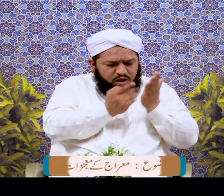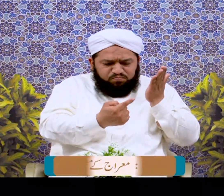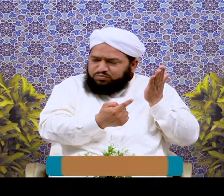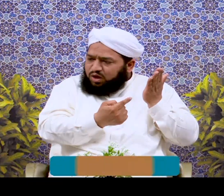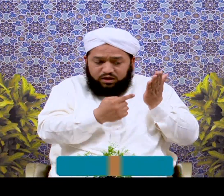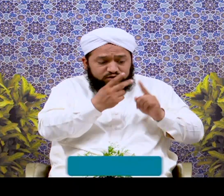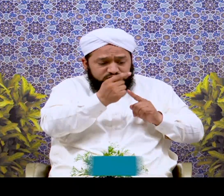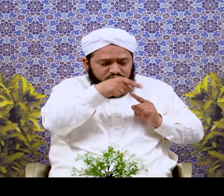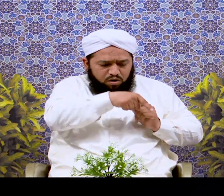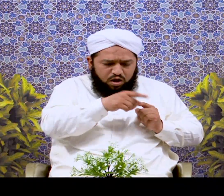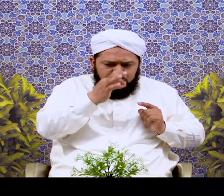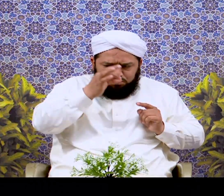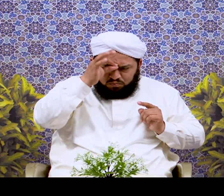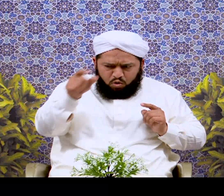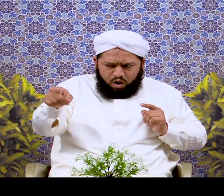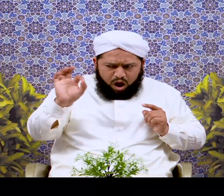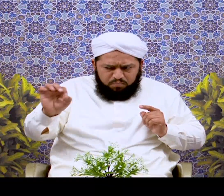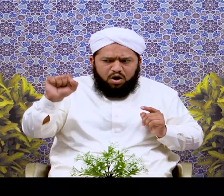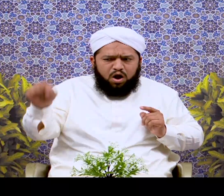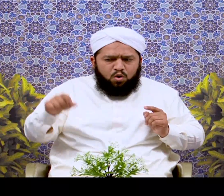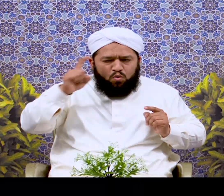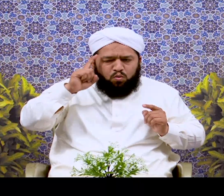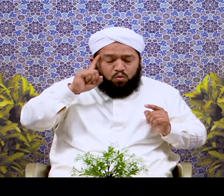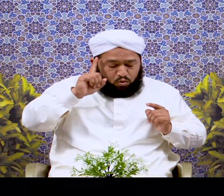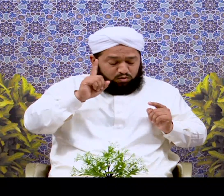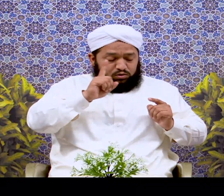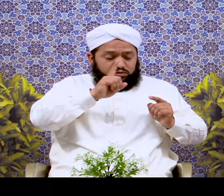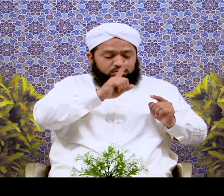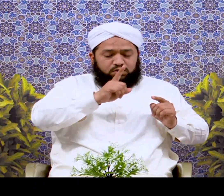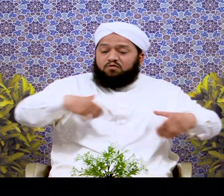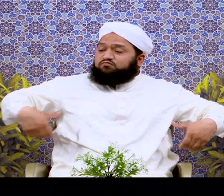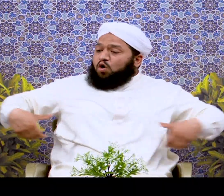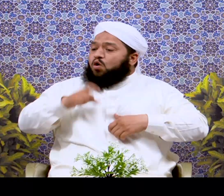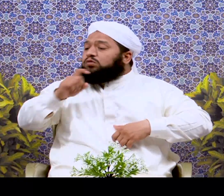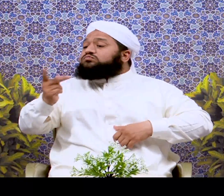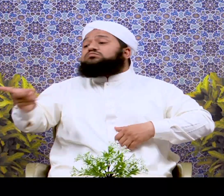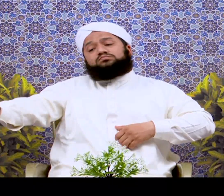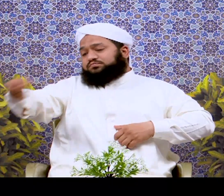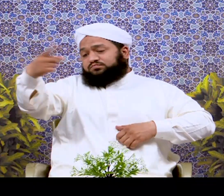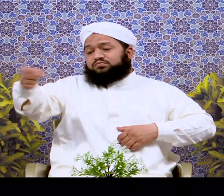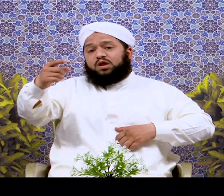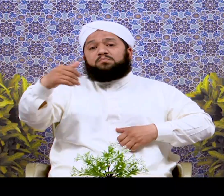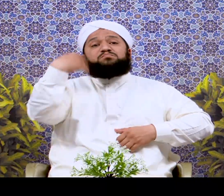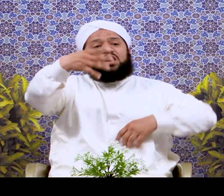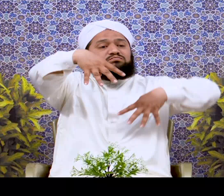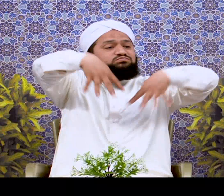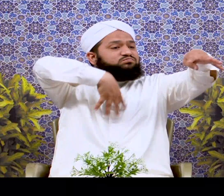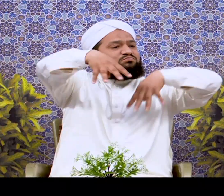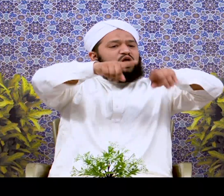ہے یا کوئی اور ہے۔ چنانچہ اس نے چند پولیس اہلکاروں کو کہا، بازار جاؤ اور عرب سے آئے ہوئے